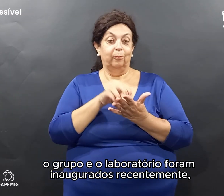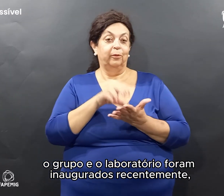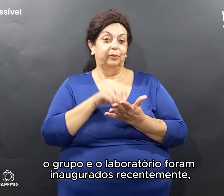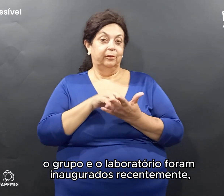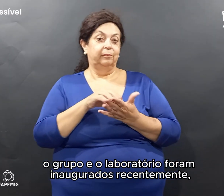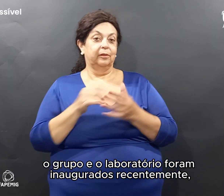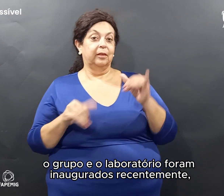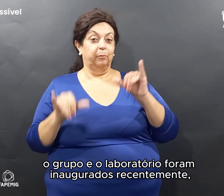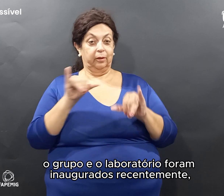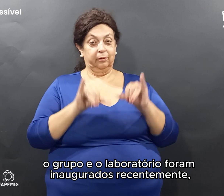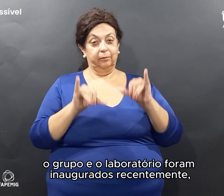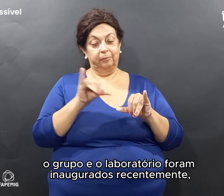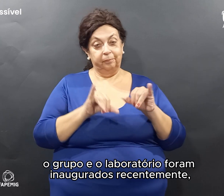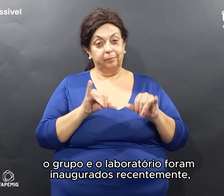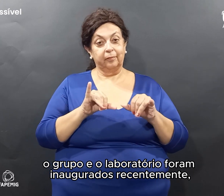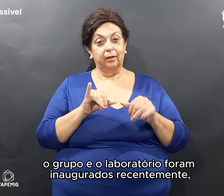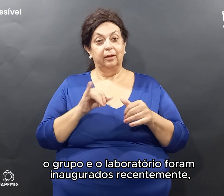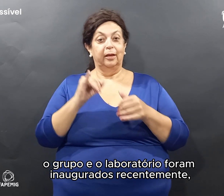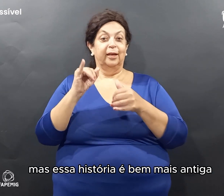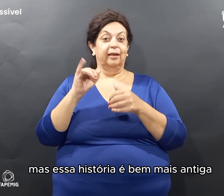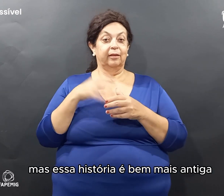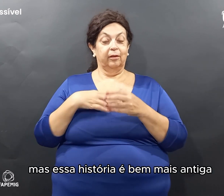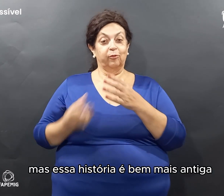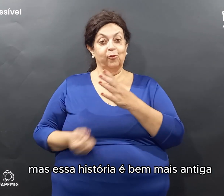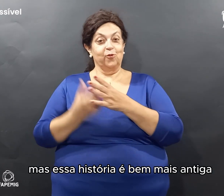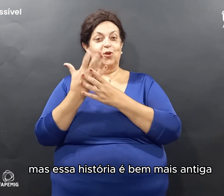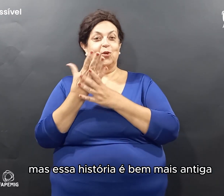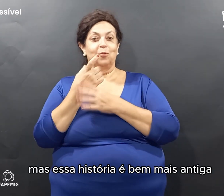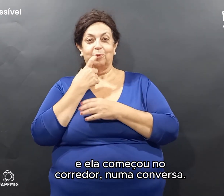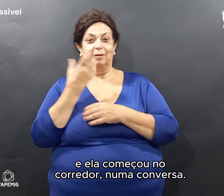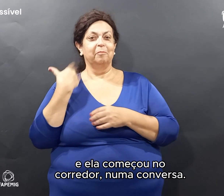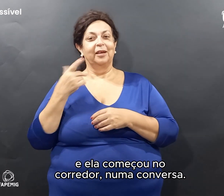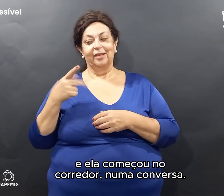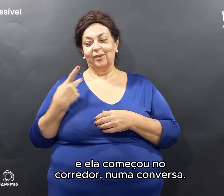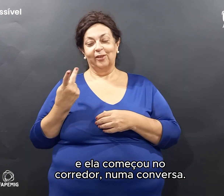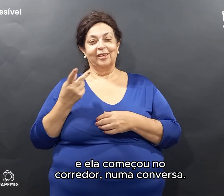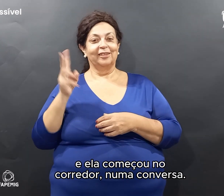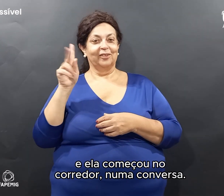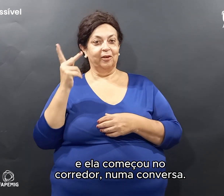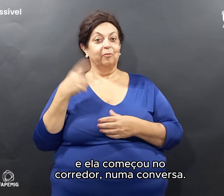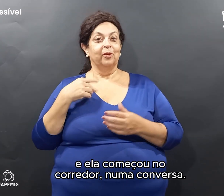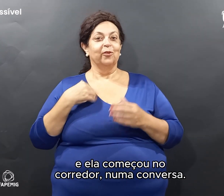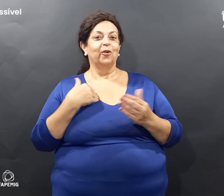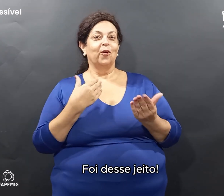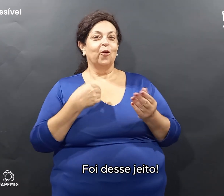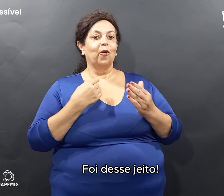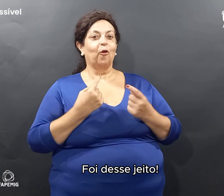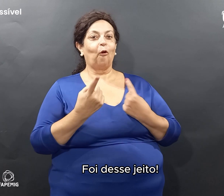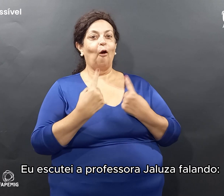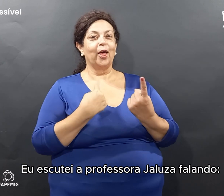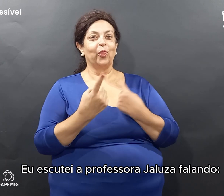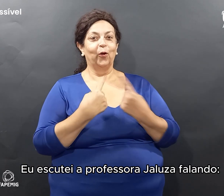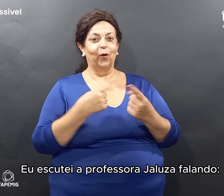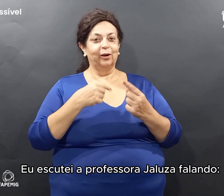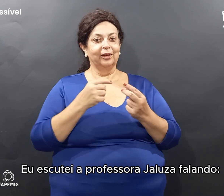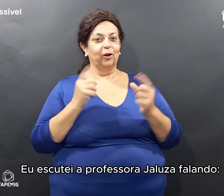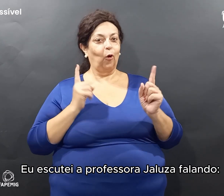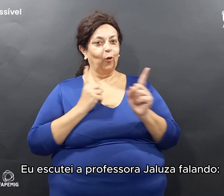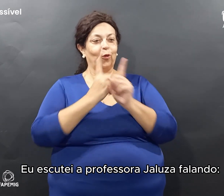laboratório foram inaugurados recentemente, mas essa história é bem mais antiga. E ela começou no corredor, numa conversa. Foi desse jeito. Eu escutei a professora Jalusa